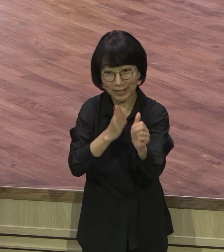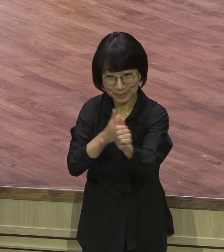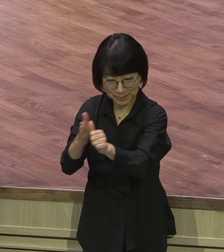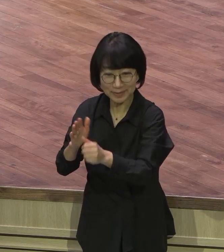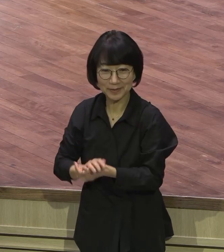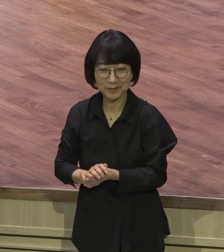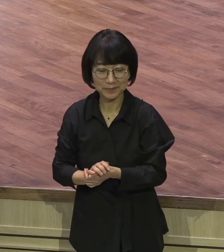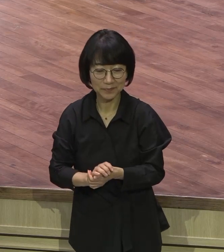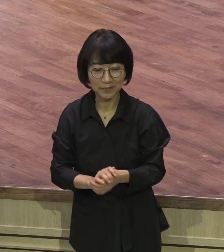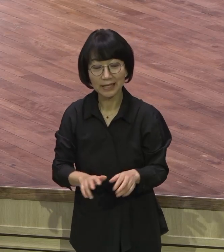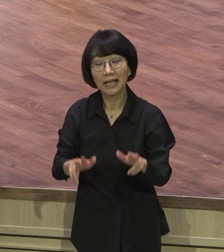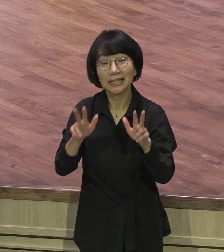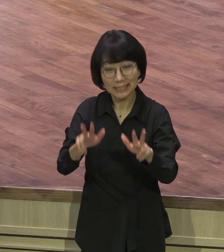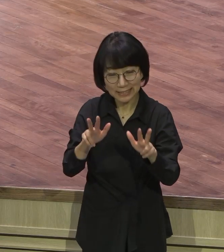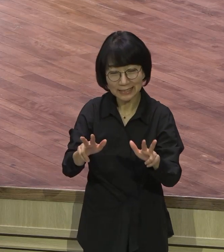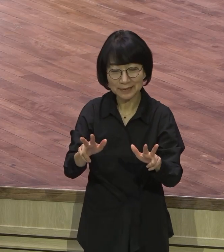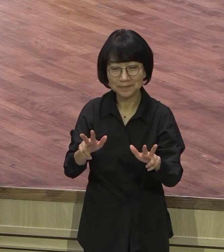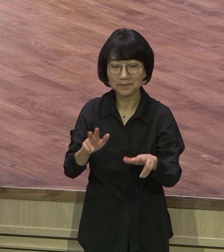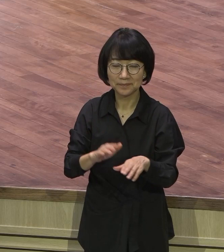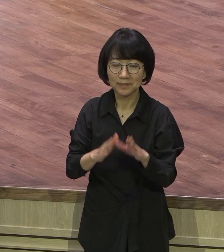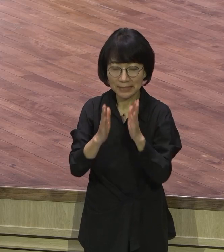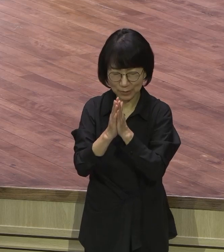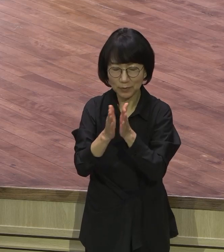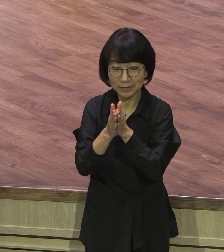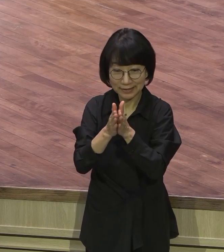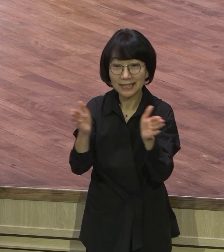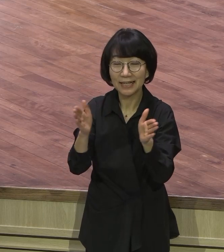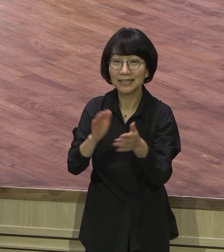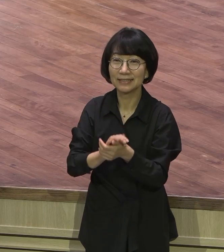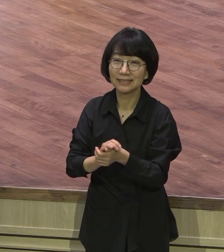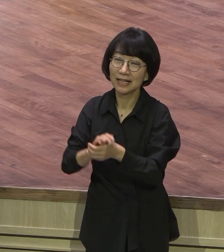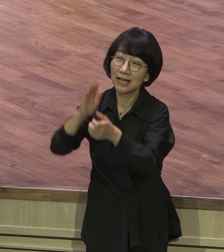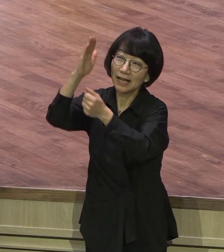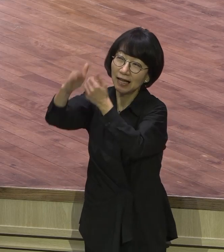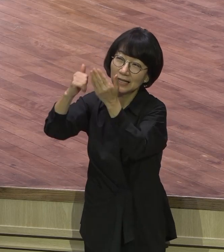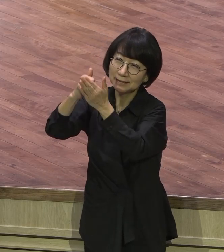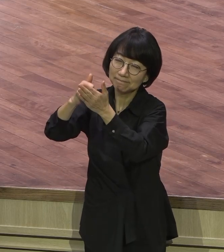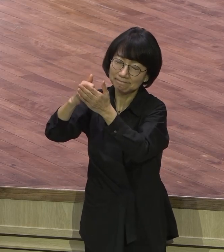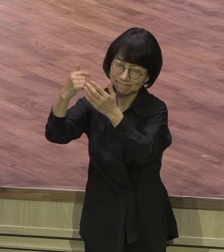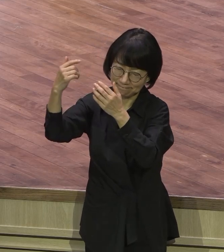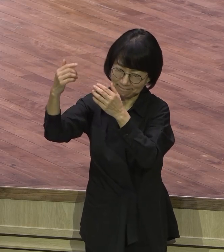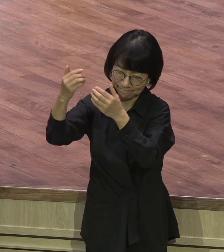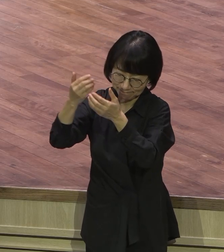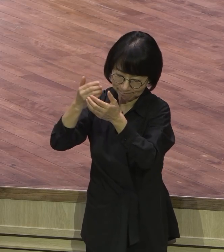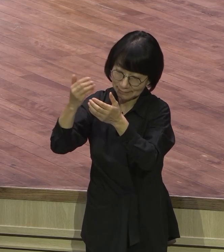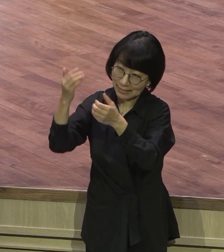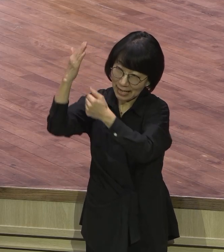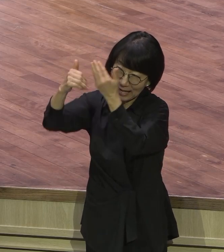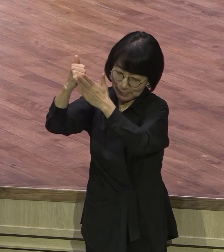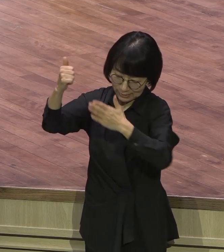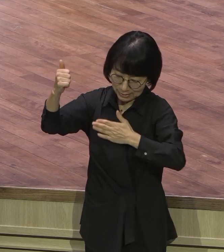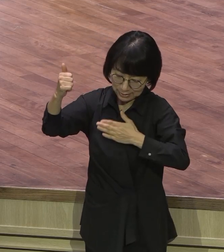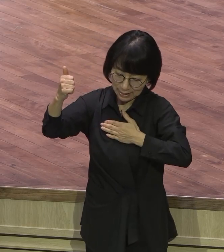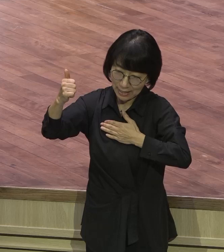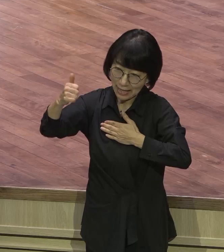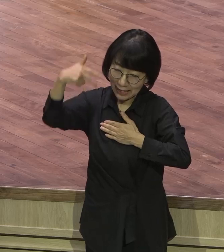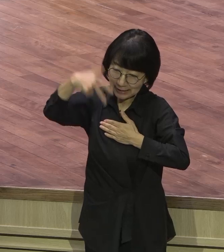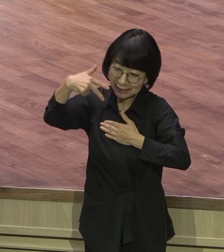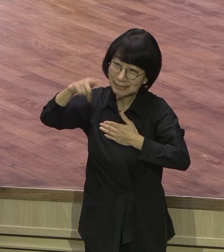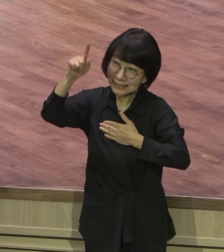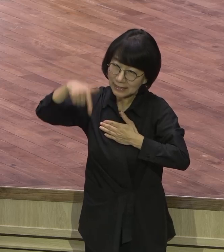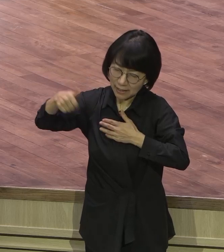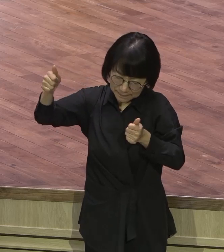하나님 앞에 하나님 앞에 이제 대면하는 기도 하나님과 내 인생의 짝이 되는 기도가 시작되게